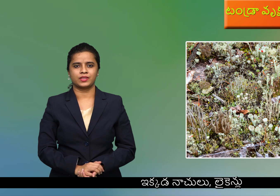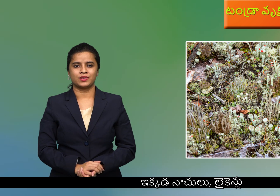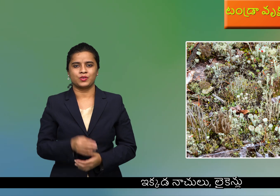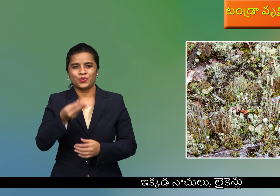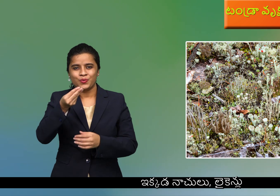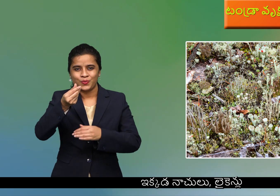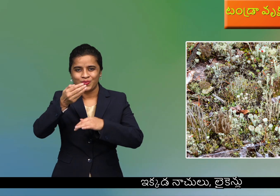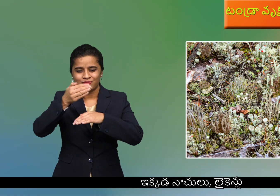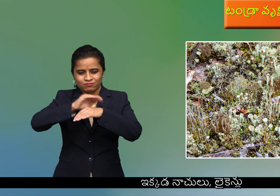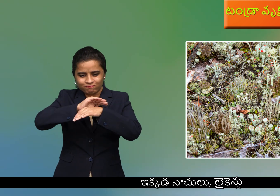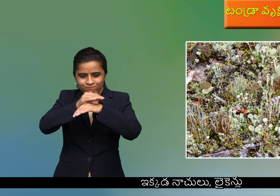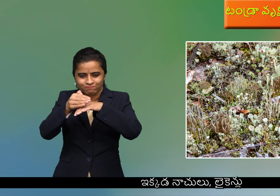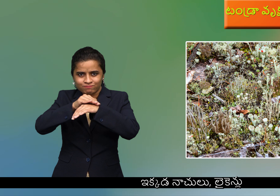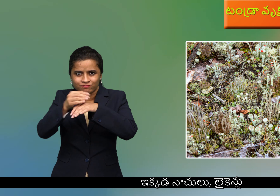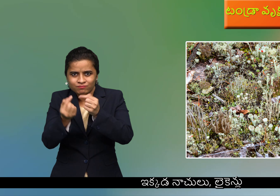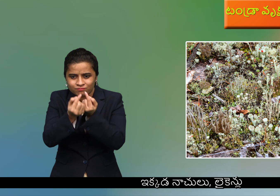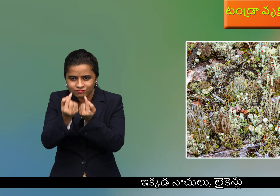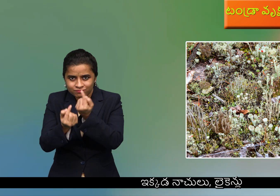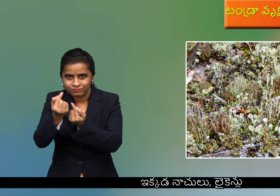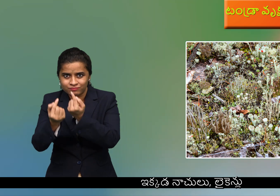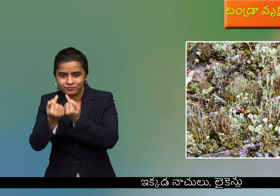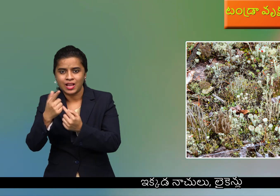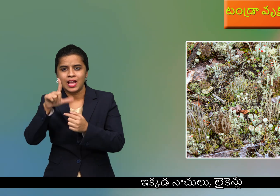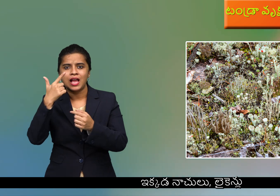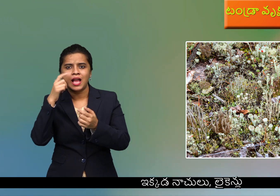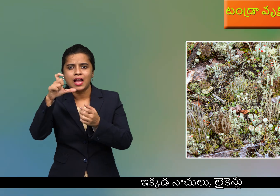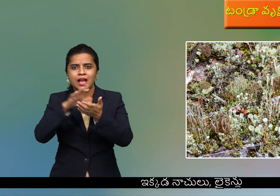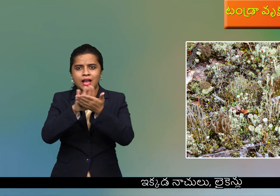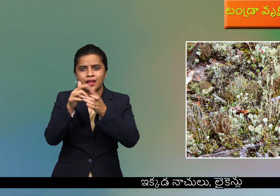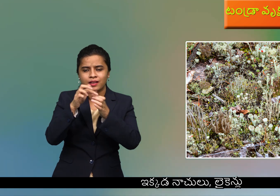ఇక్కడ నాచులు, లైకెన్లు